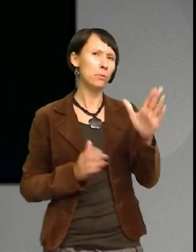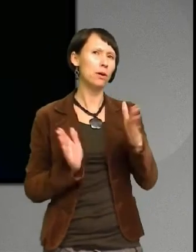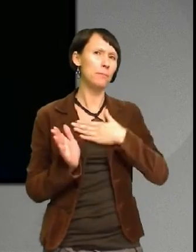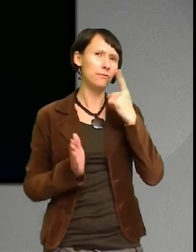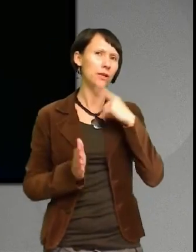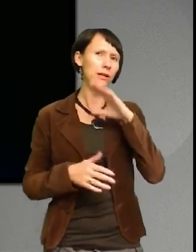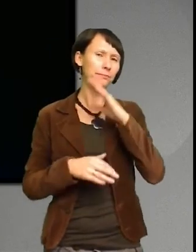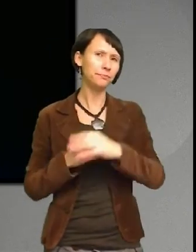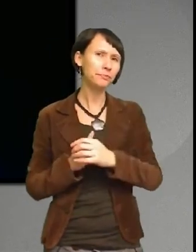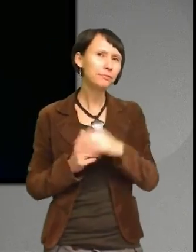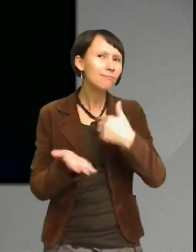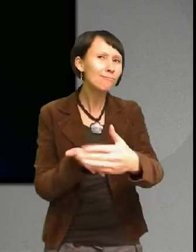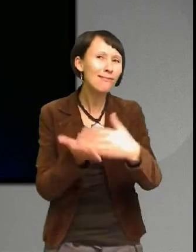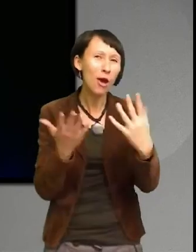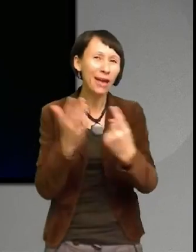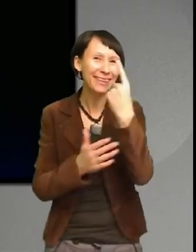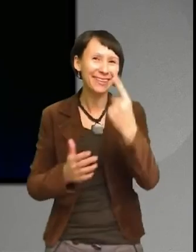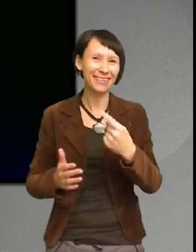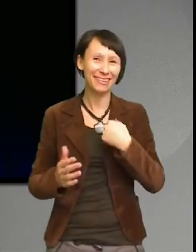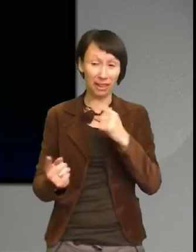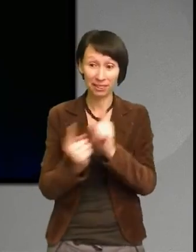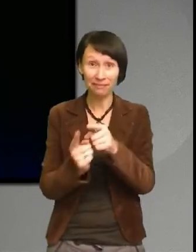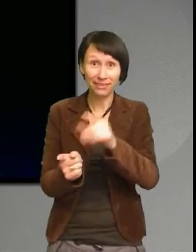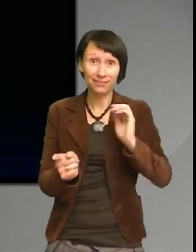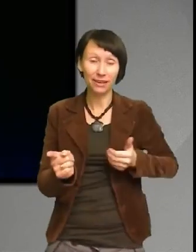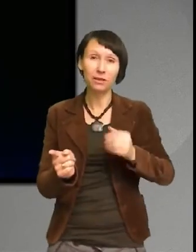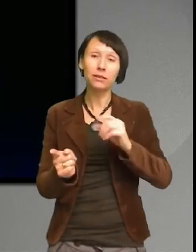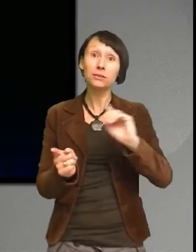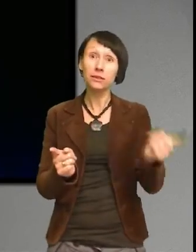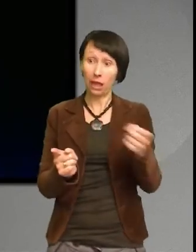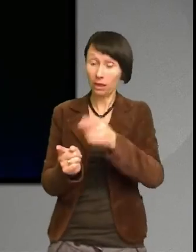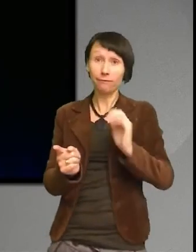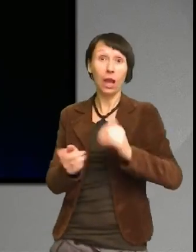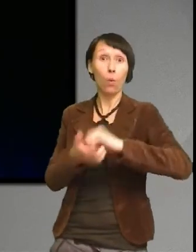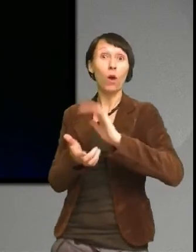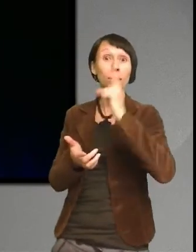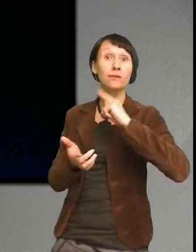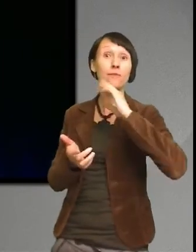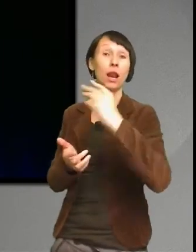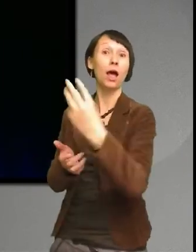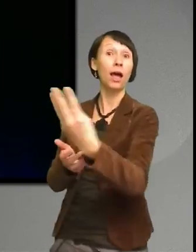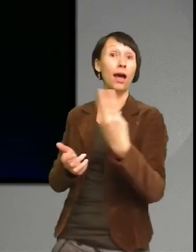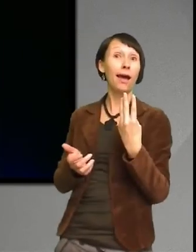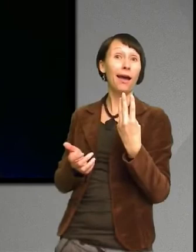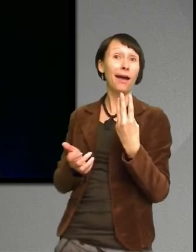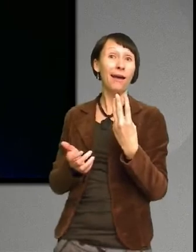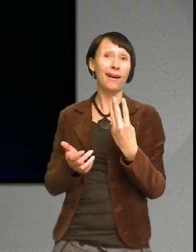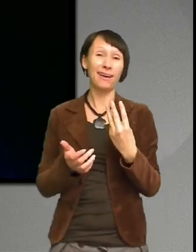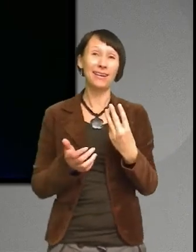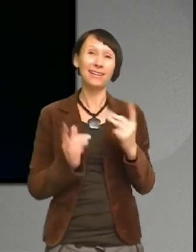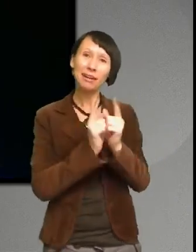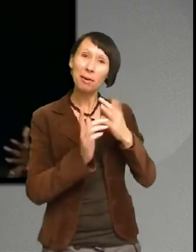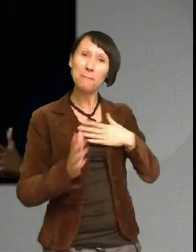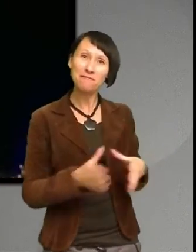hänt. Och sedan kom Aisha och hennes föräldrar tillbaka till oss. Slog sig ner. Och våra